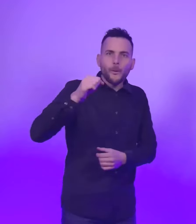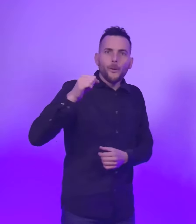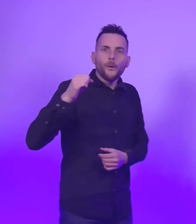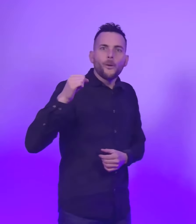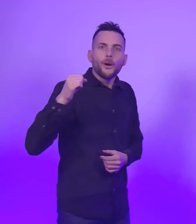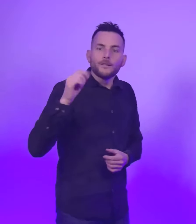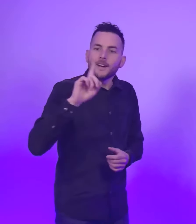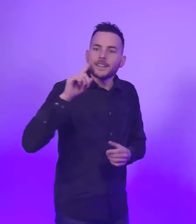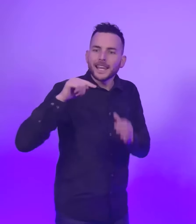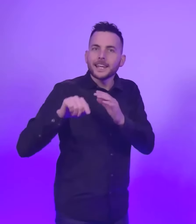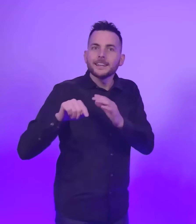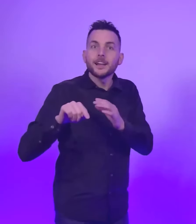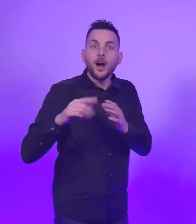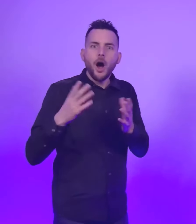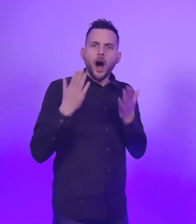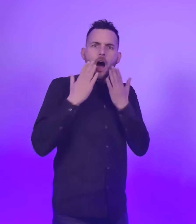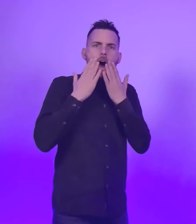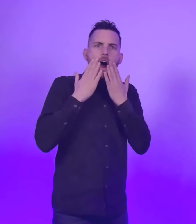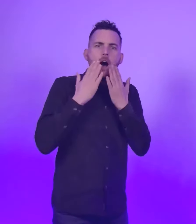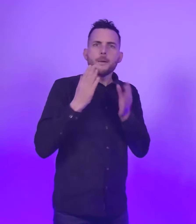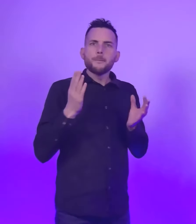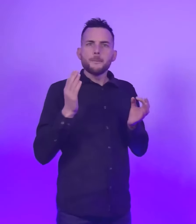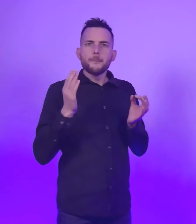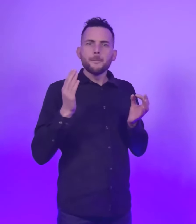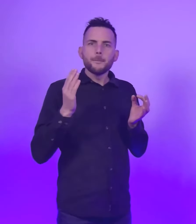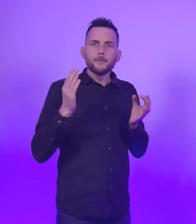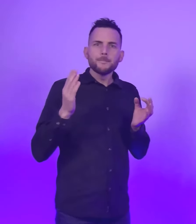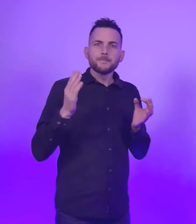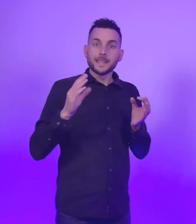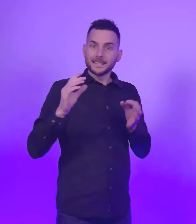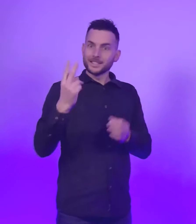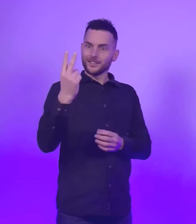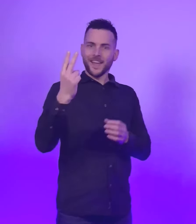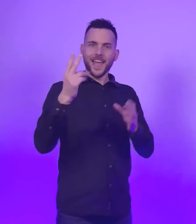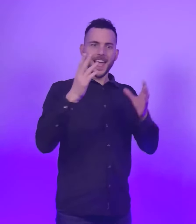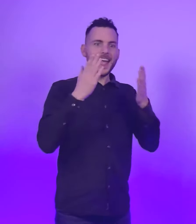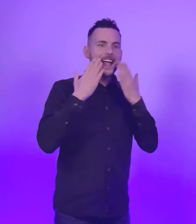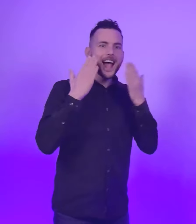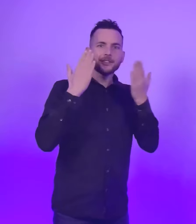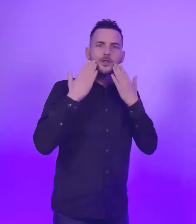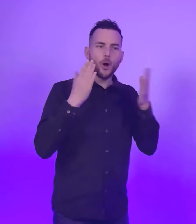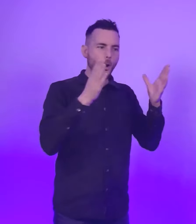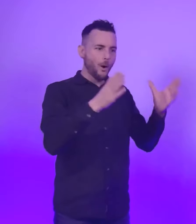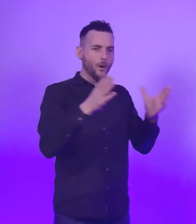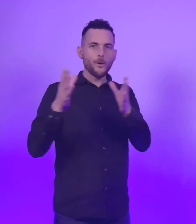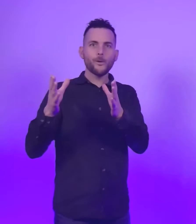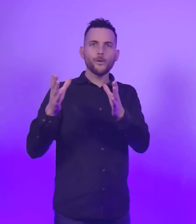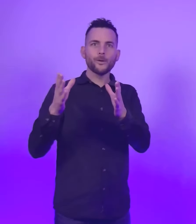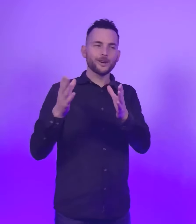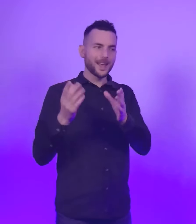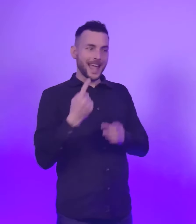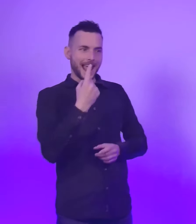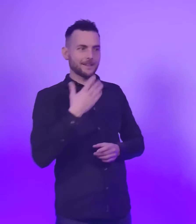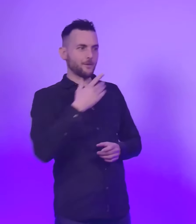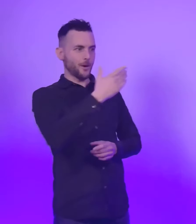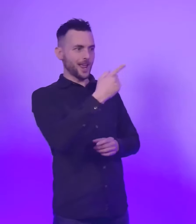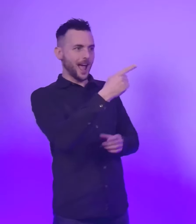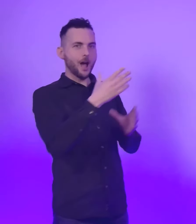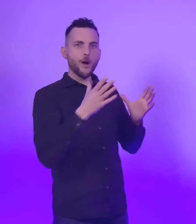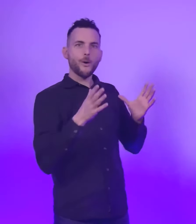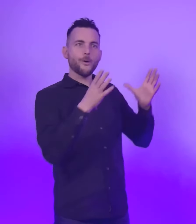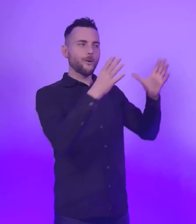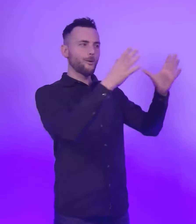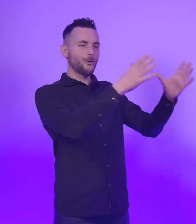Olly. Wat zit erin? Oh! Zitten zelfs 2 cadeautjes. Kijk, hè. 1 voor jou.